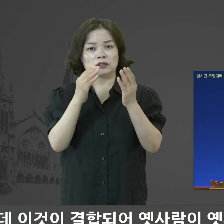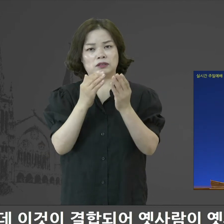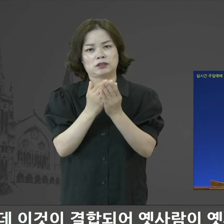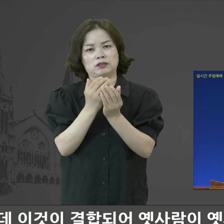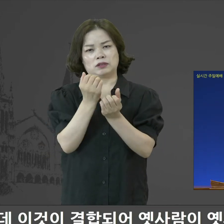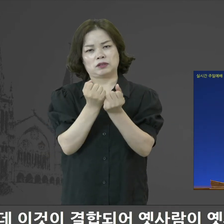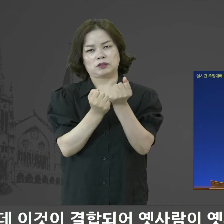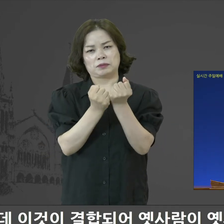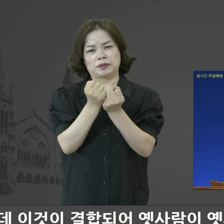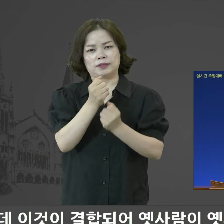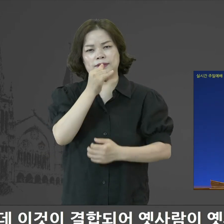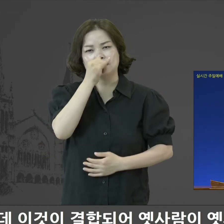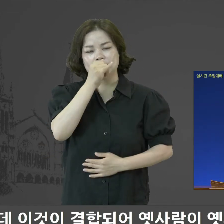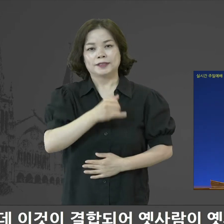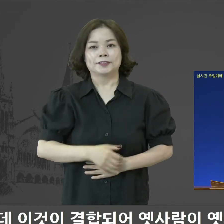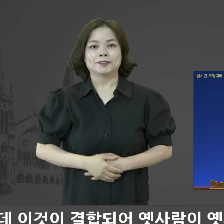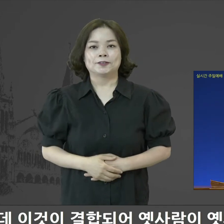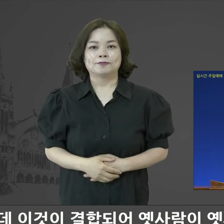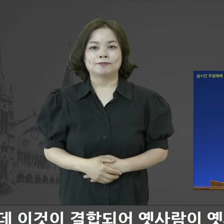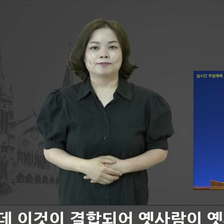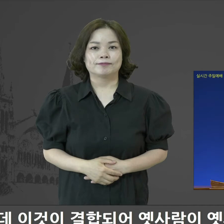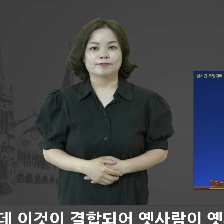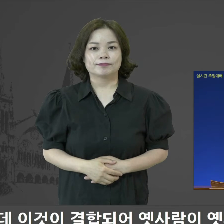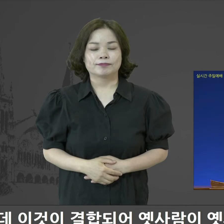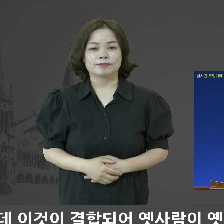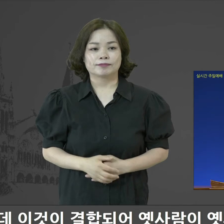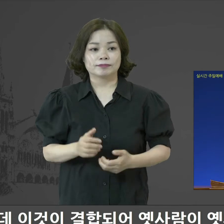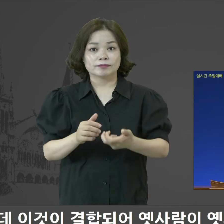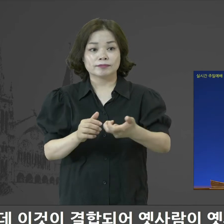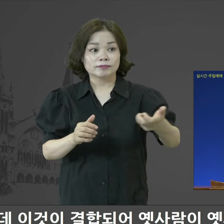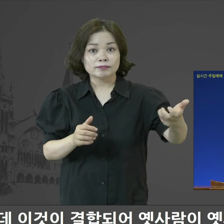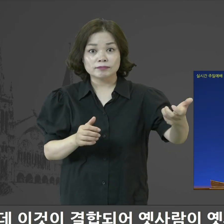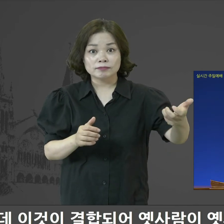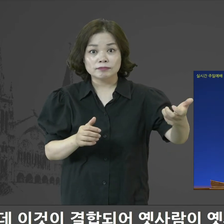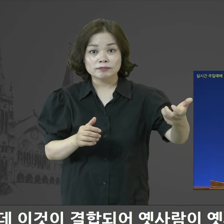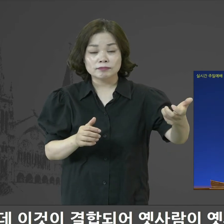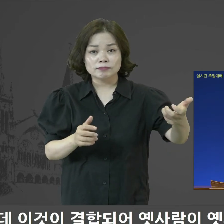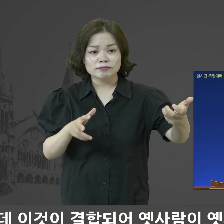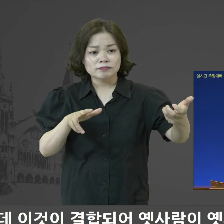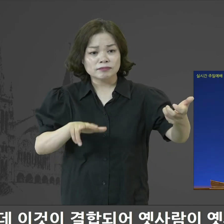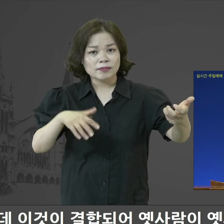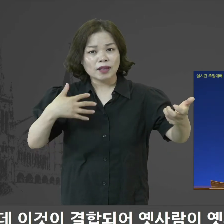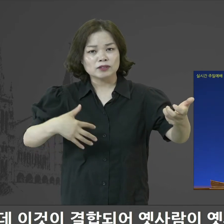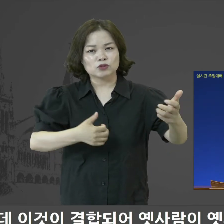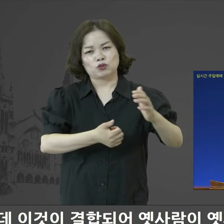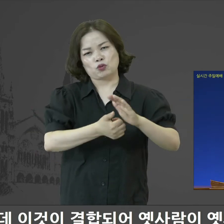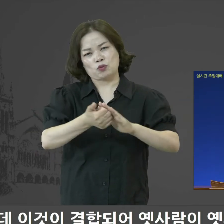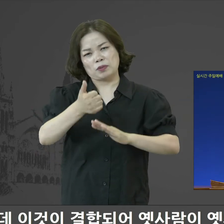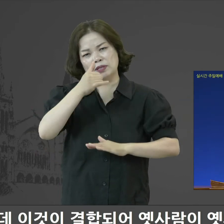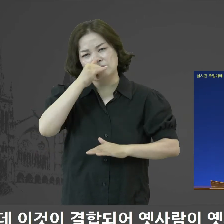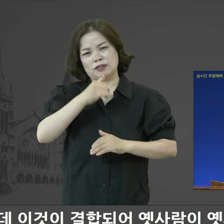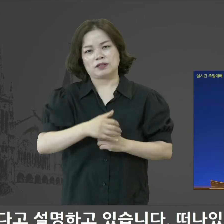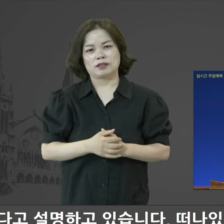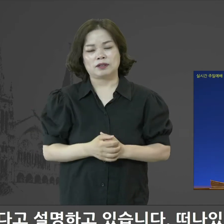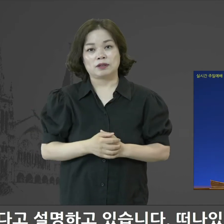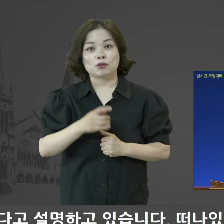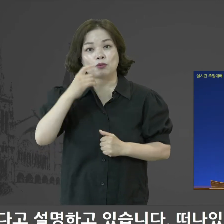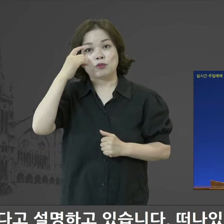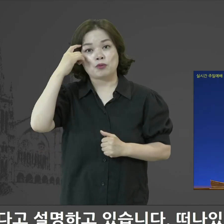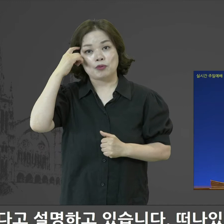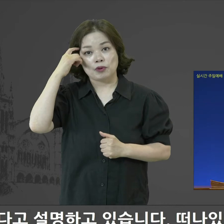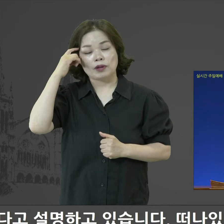설명해 가고 있는 것이죠. 떠나 있지만 아직 소망이 있습니다.